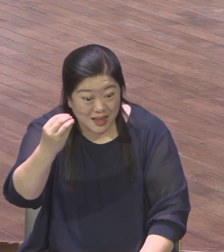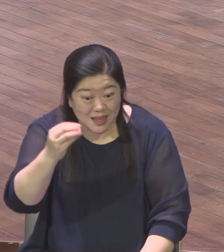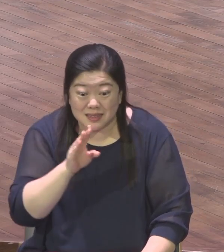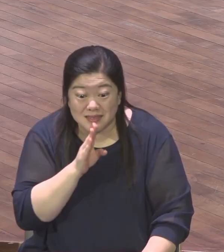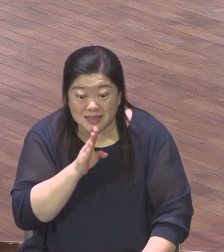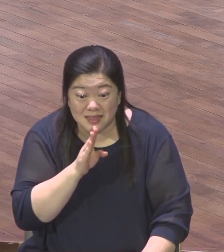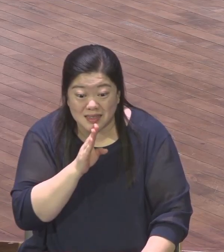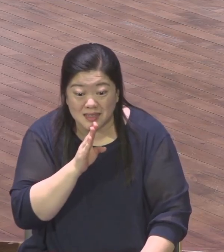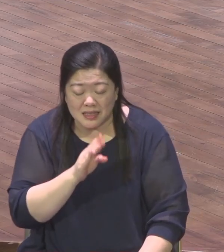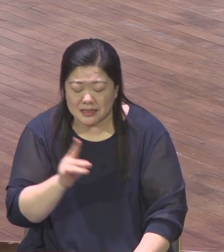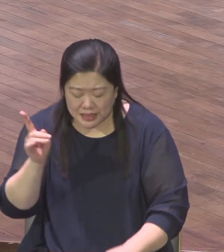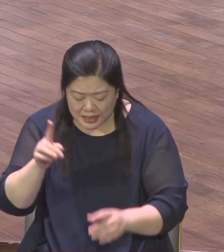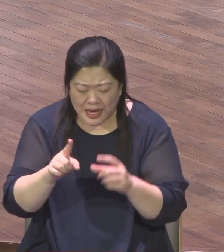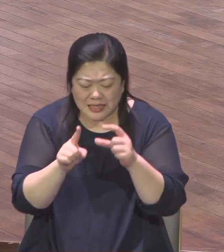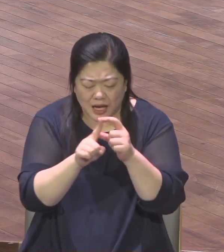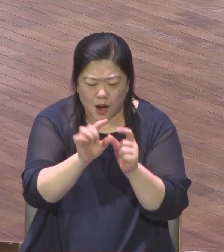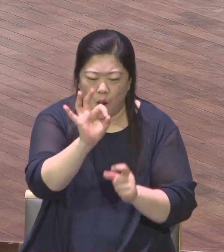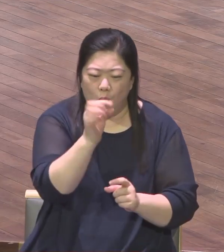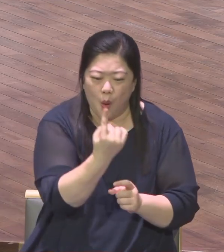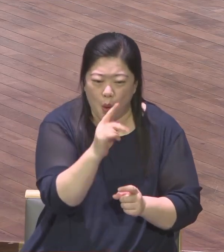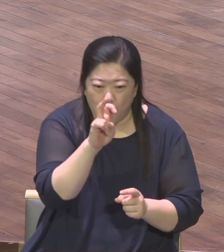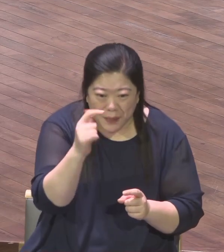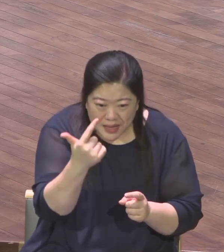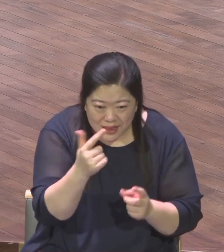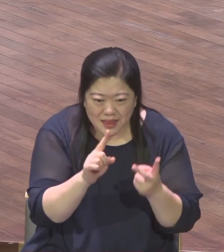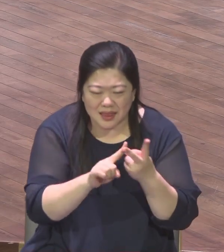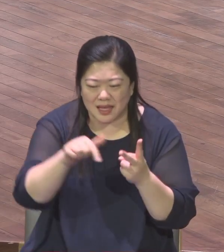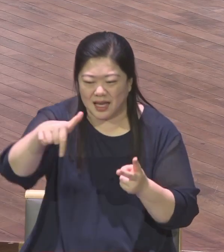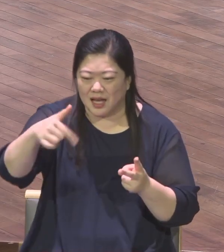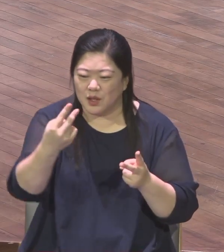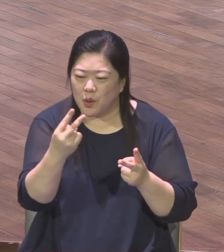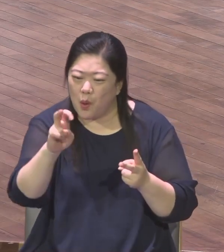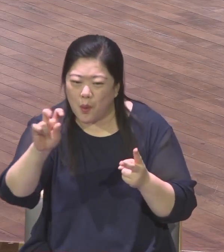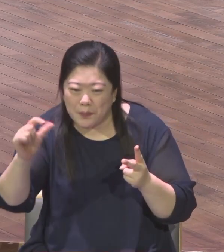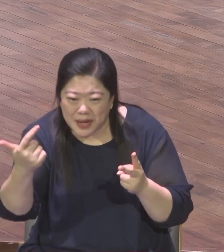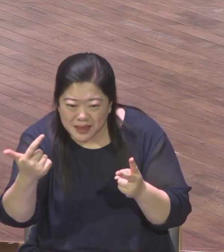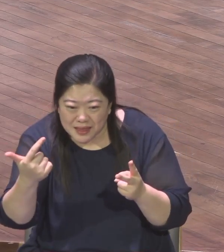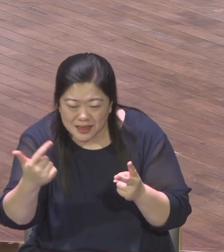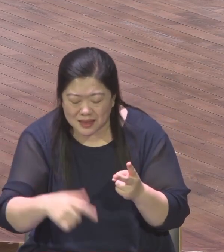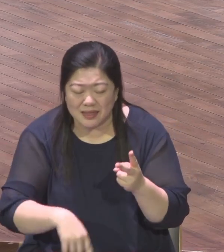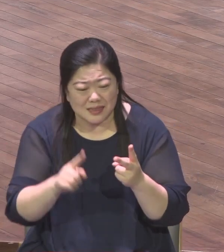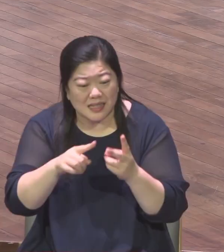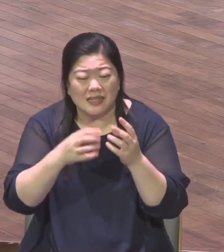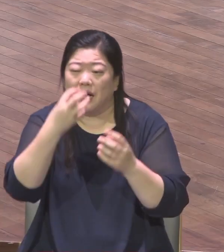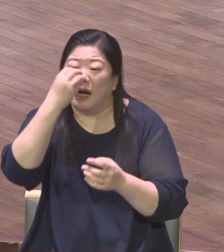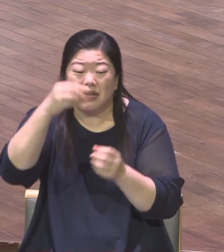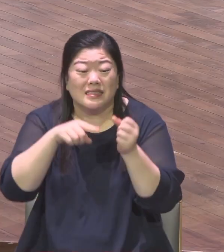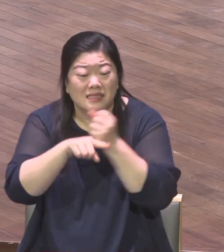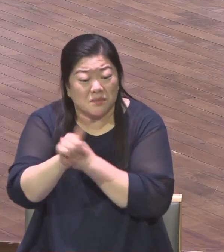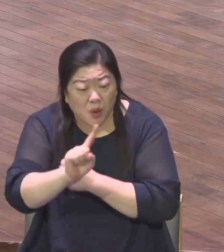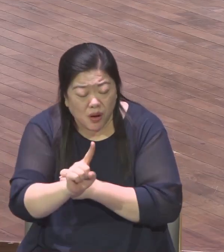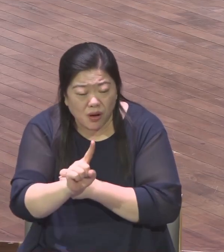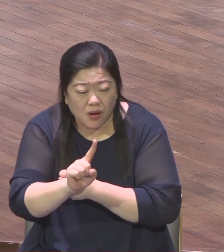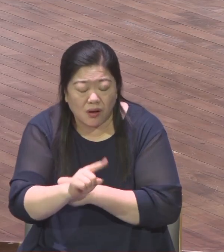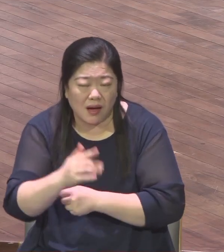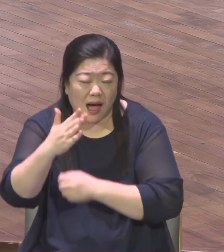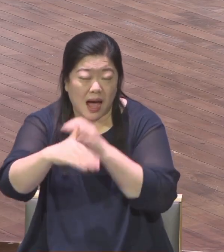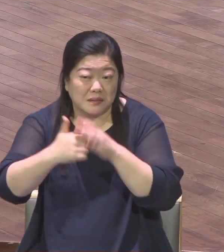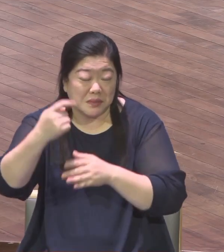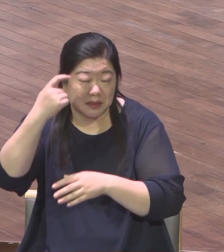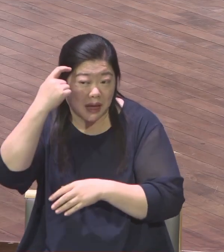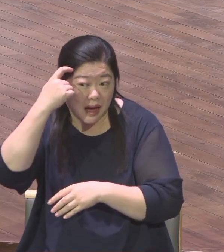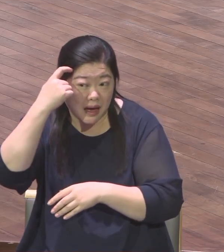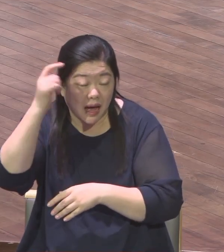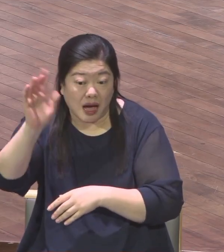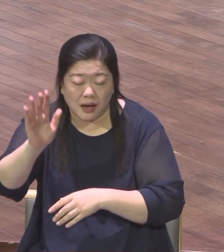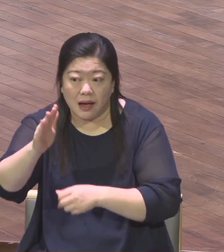교만. 좀 더 쉽게 말하면 하나님의 말씀이 아닌 내 생각대로지요.